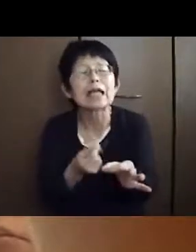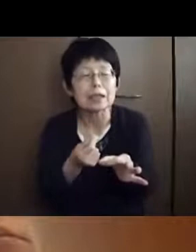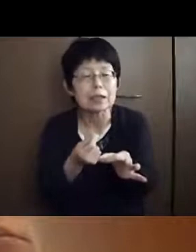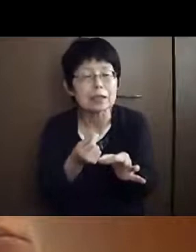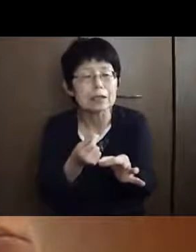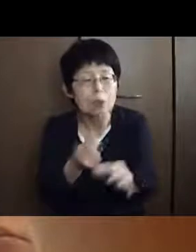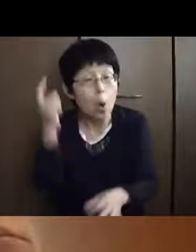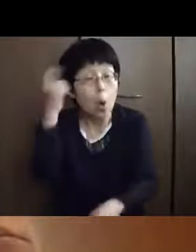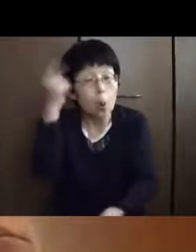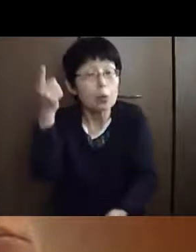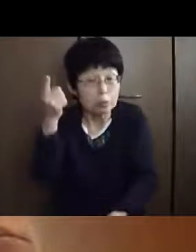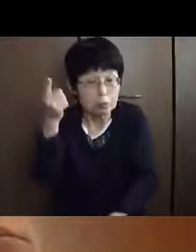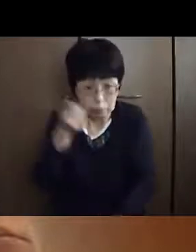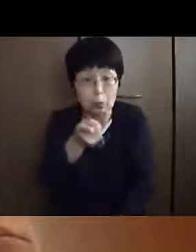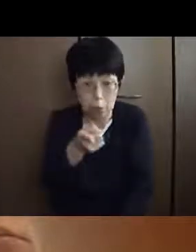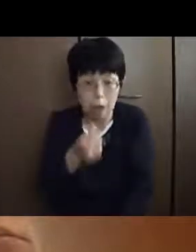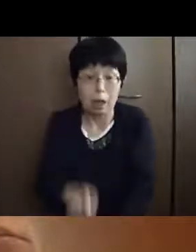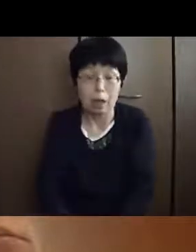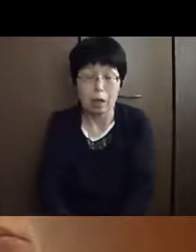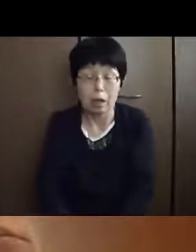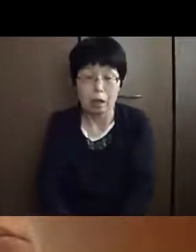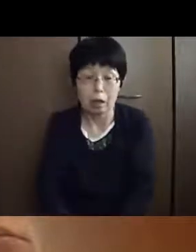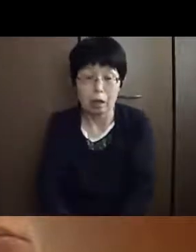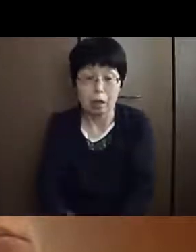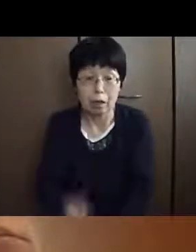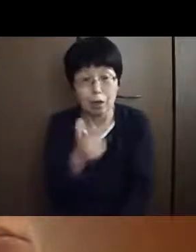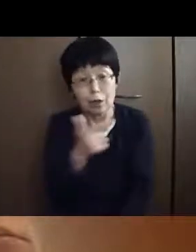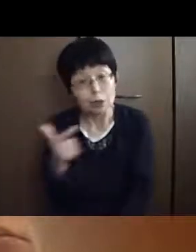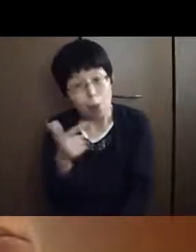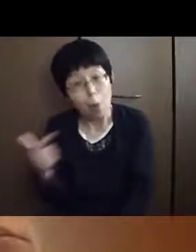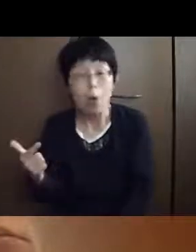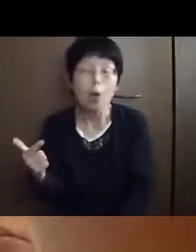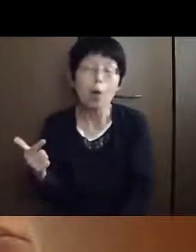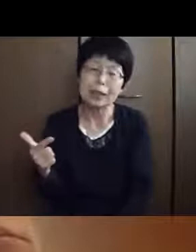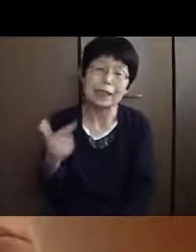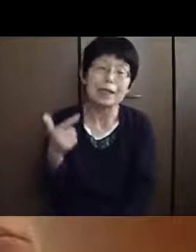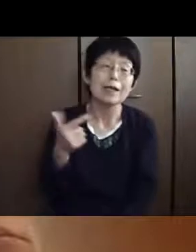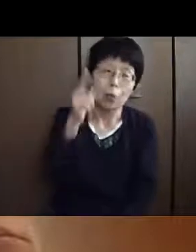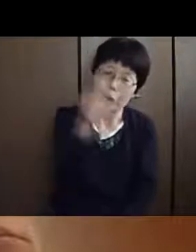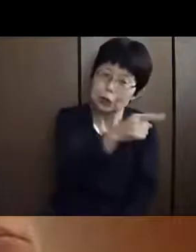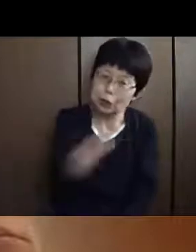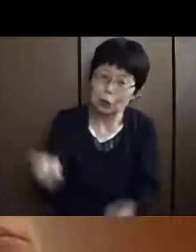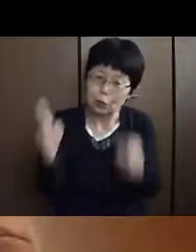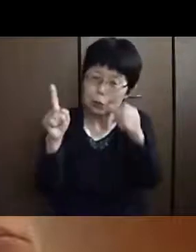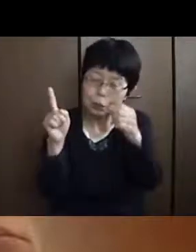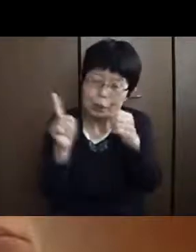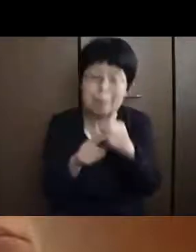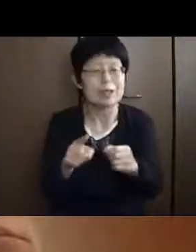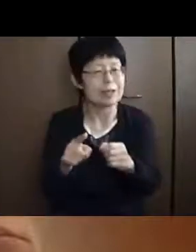と自体がとてもなんか人のためにできる人っていうかイメージありますよ